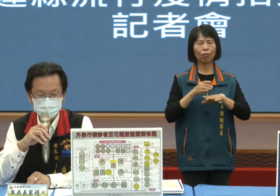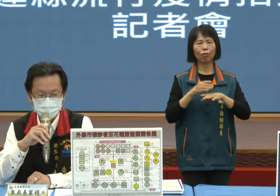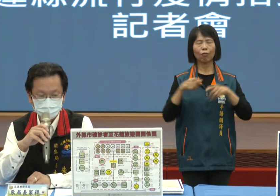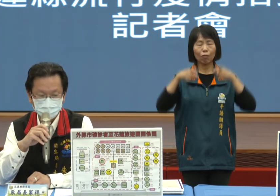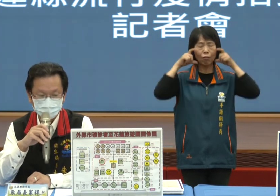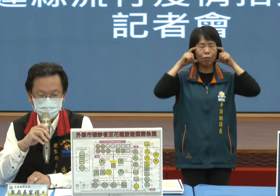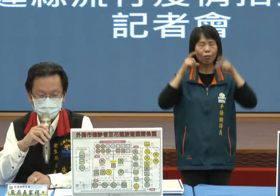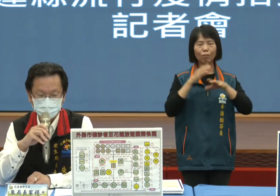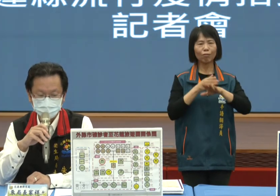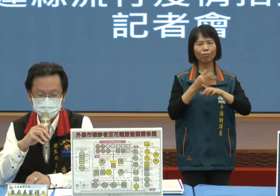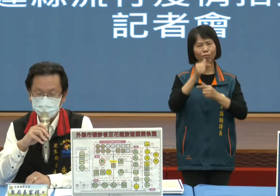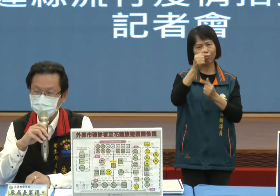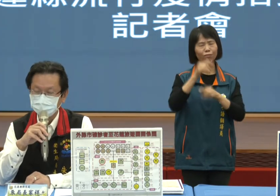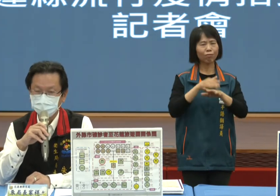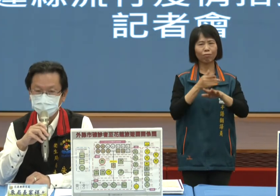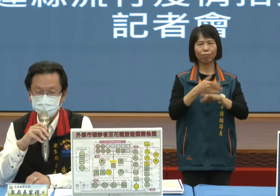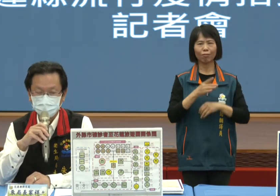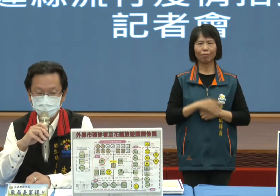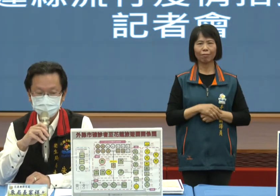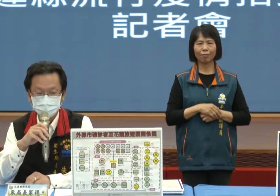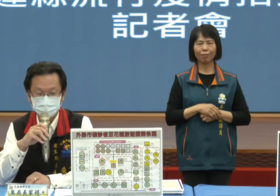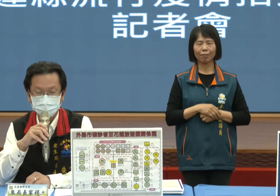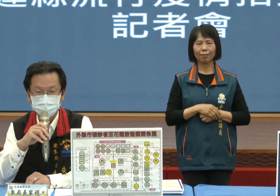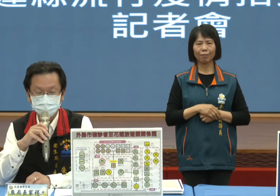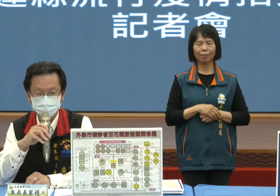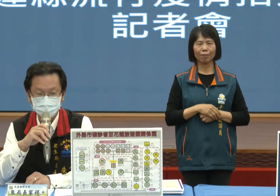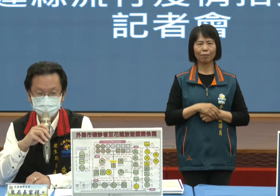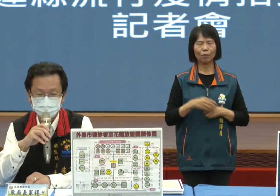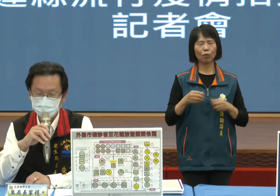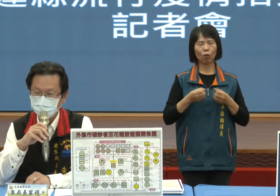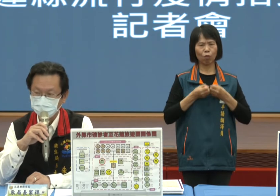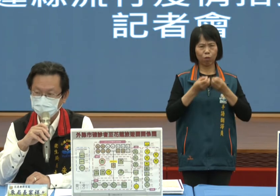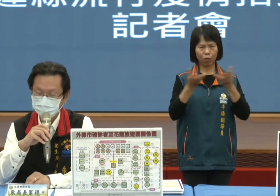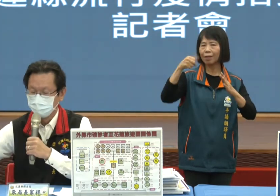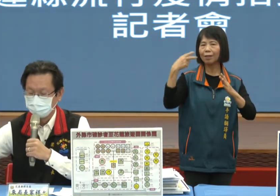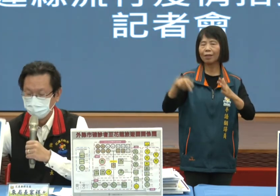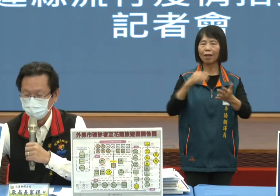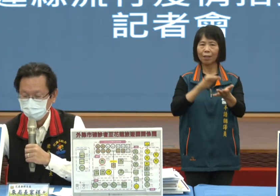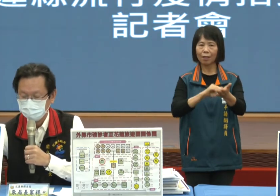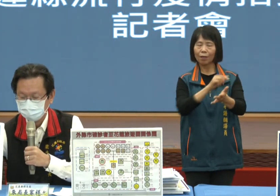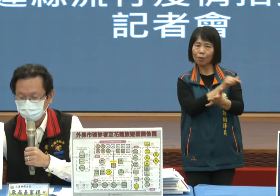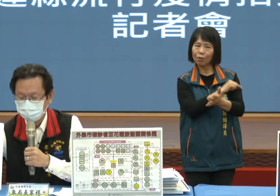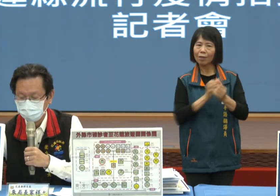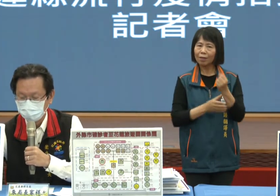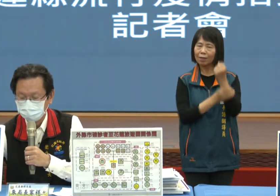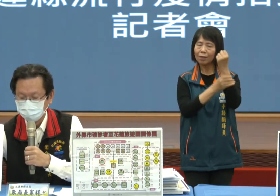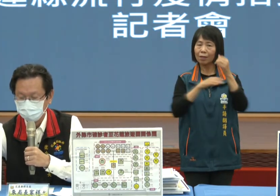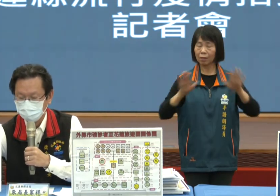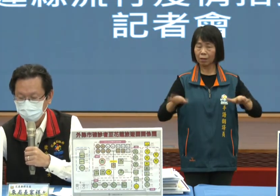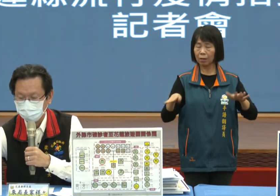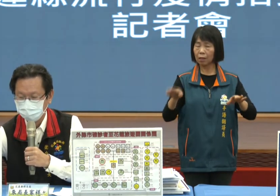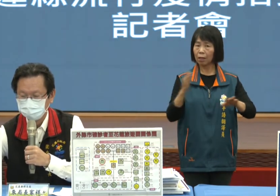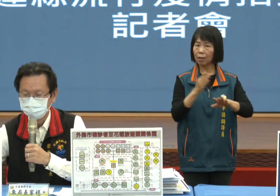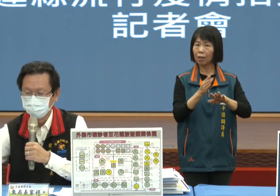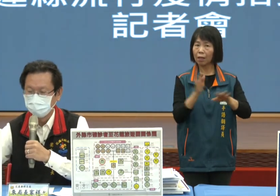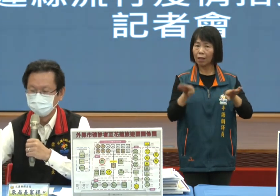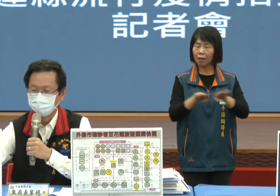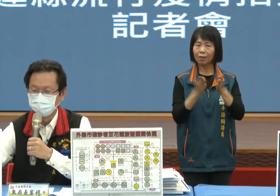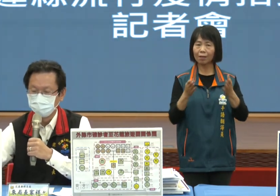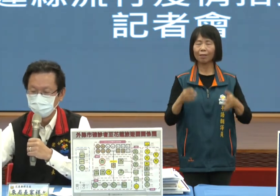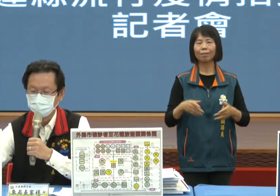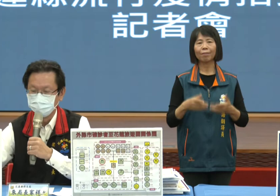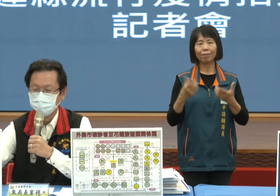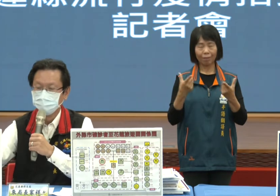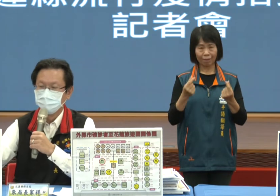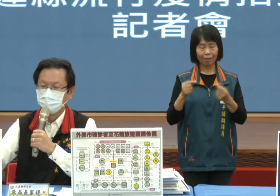以造成了一个大量的好几个人的确诊跟感染，所以呢，从今天开始，仍然继续在我